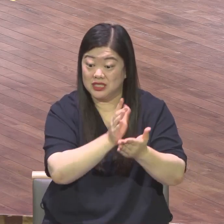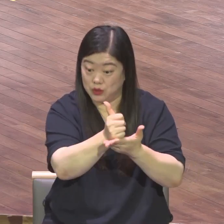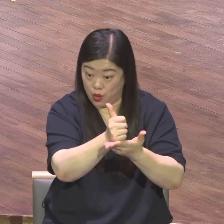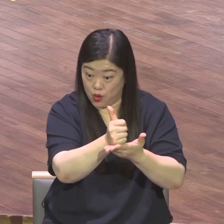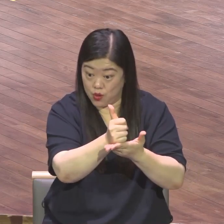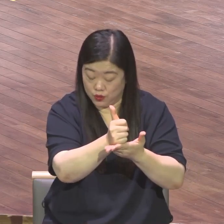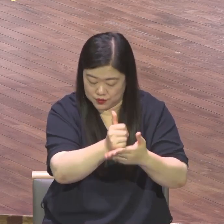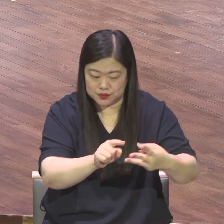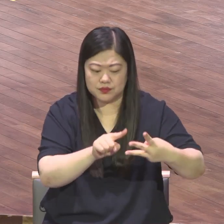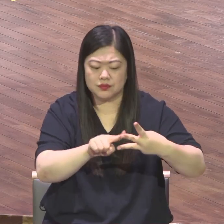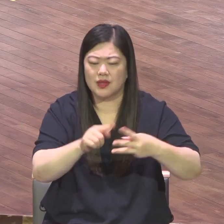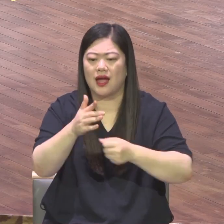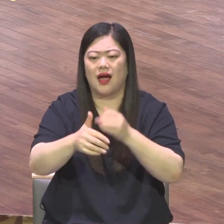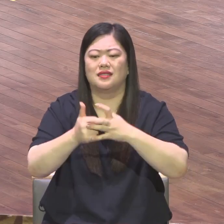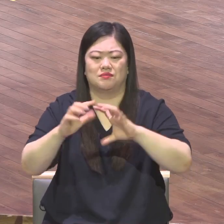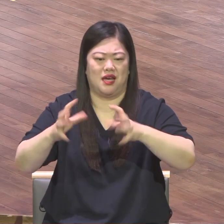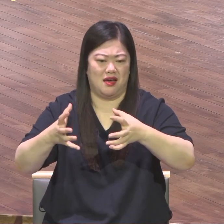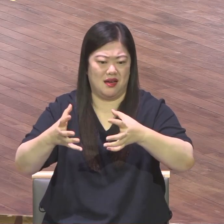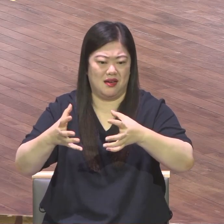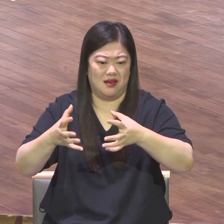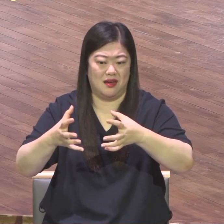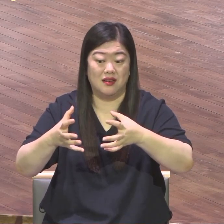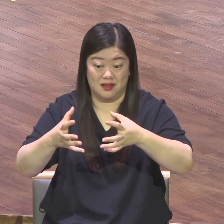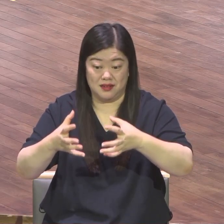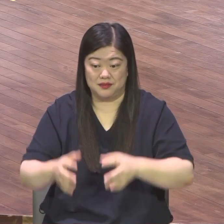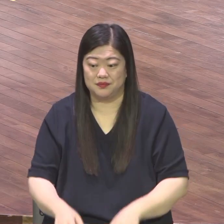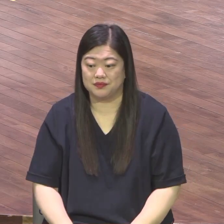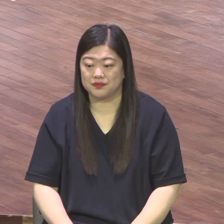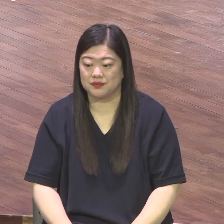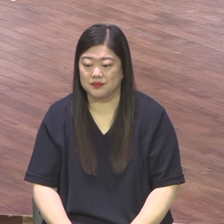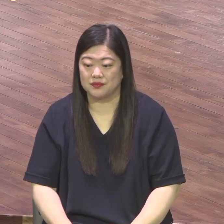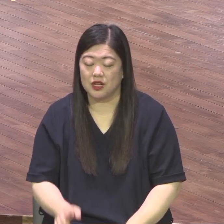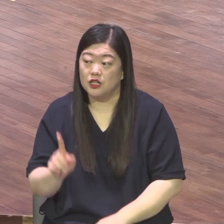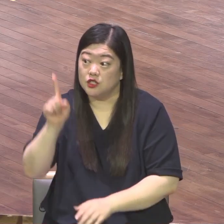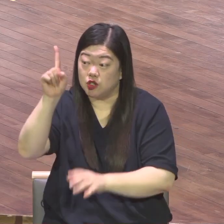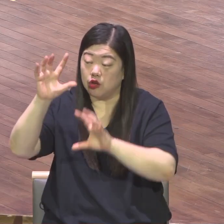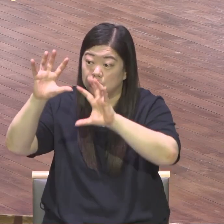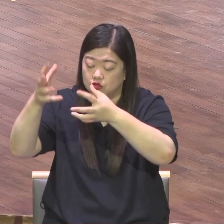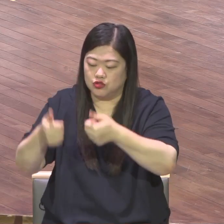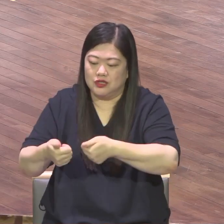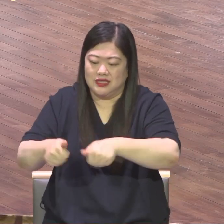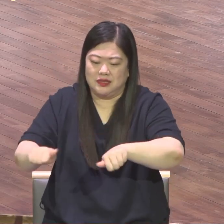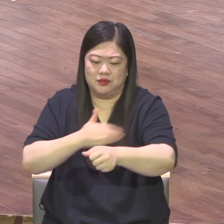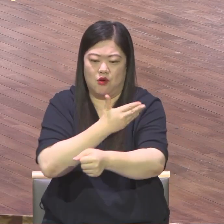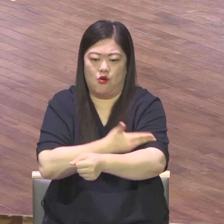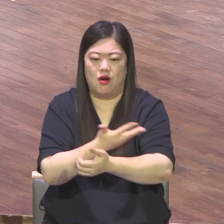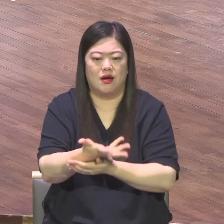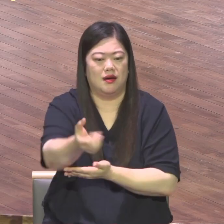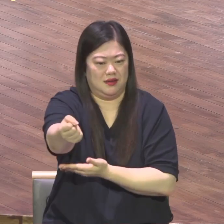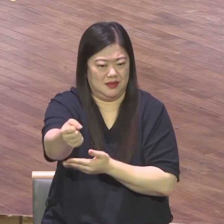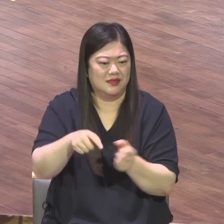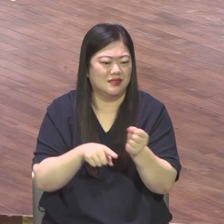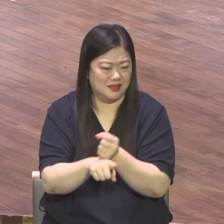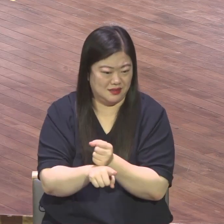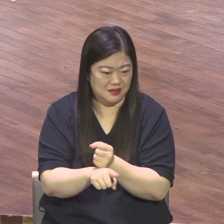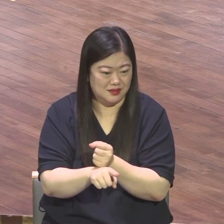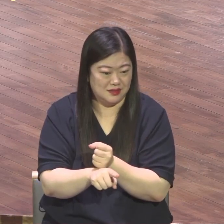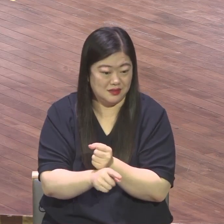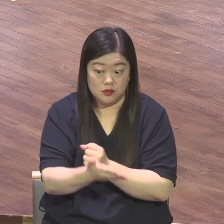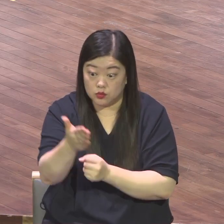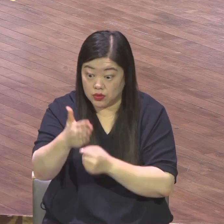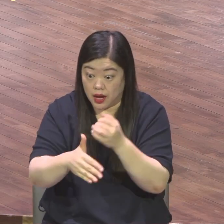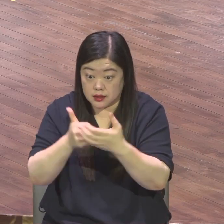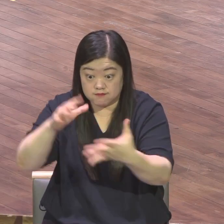우리는 천국 배경을 그렇게 가진 자, 천국 시민권자다라는 분명한 영적 배경을 누리는